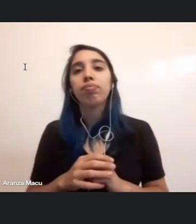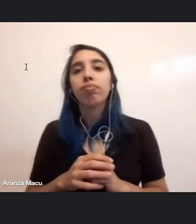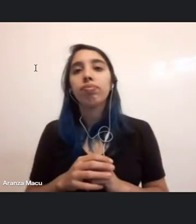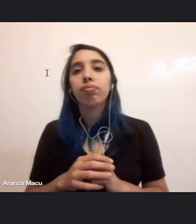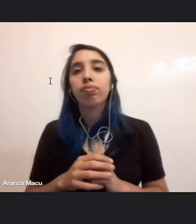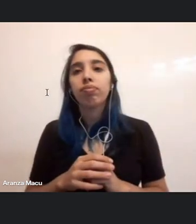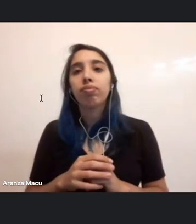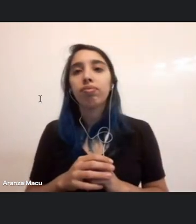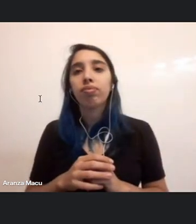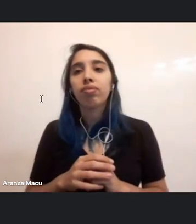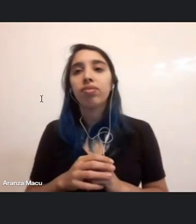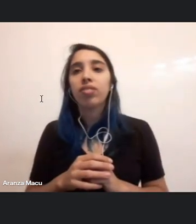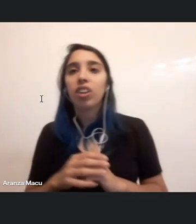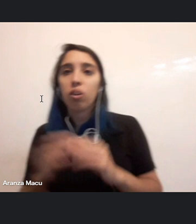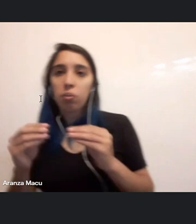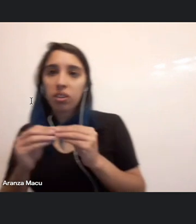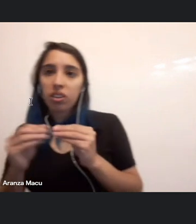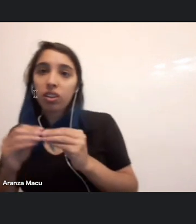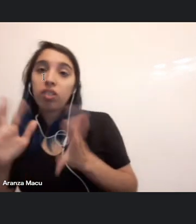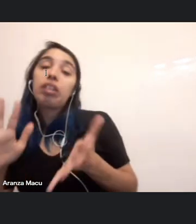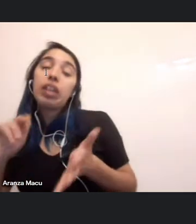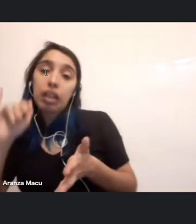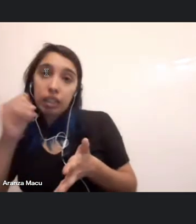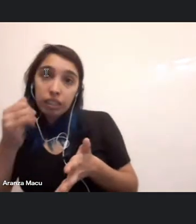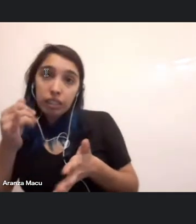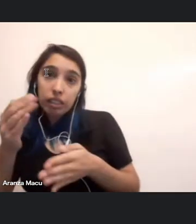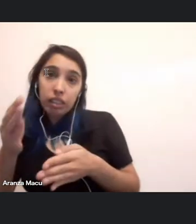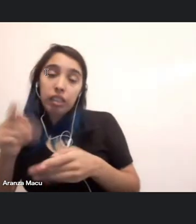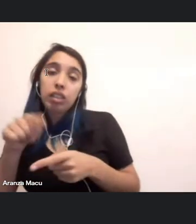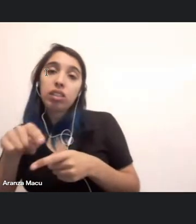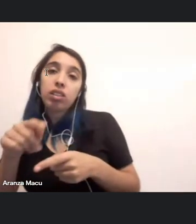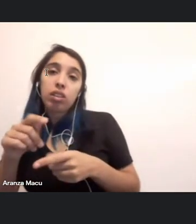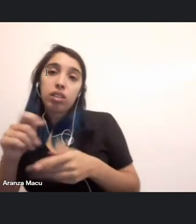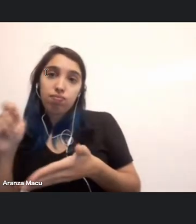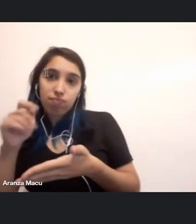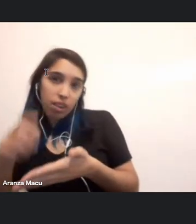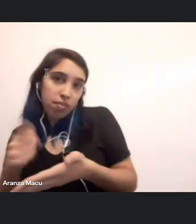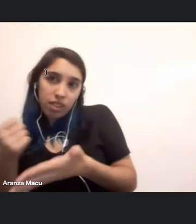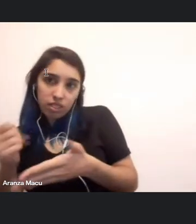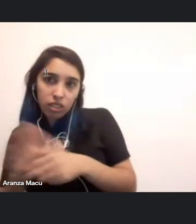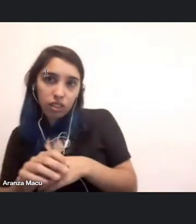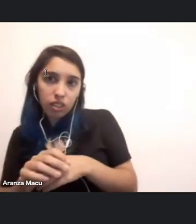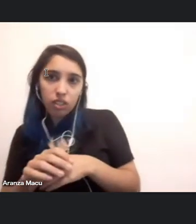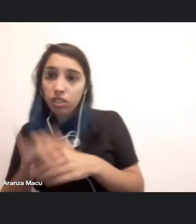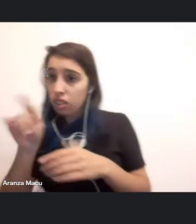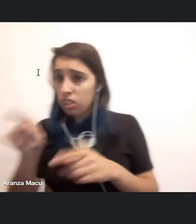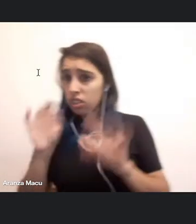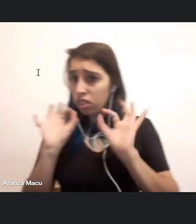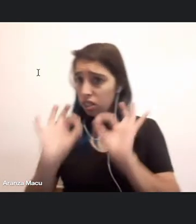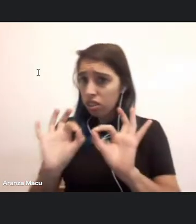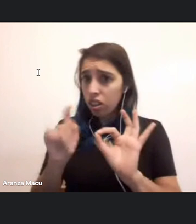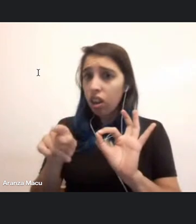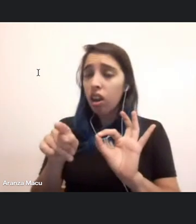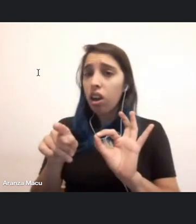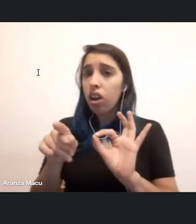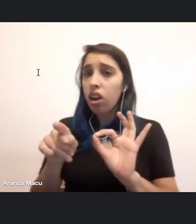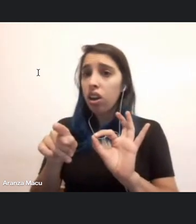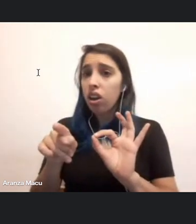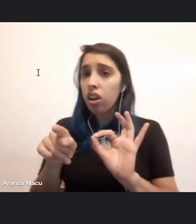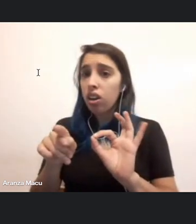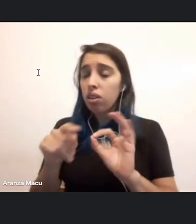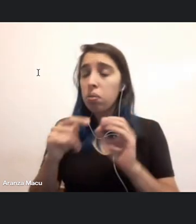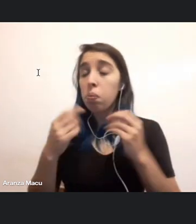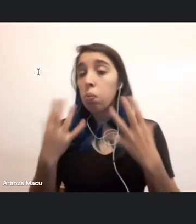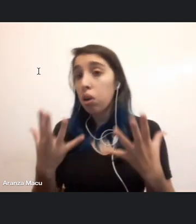como que fuimos más rápido igual. Claro. ¿La alcanzaron a hacer a esta? Algunas cosas, profe. Bueno,